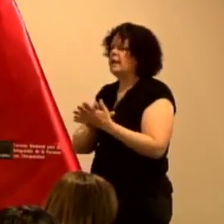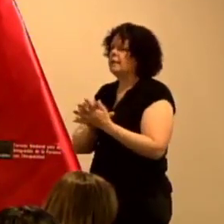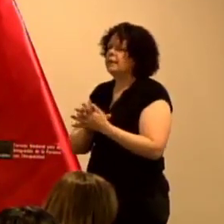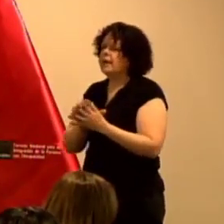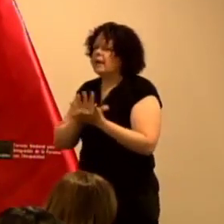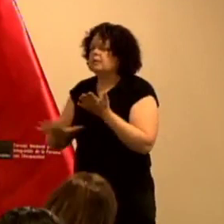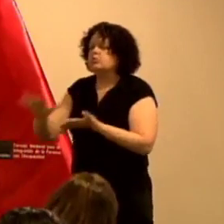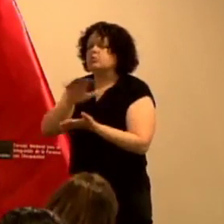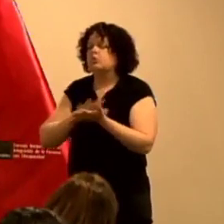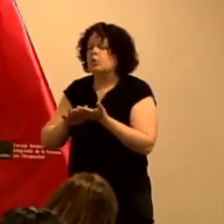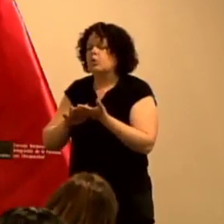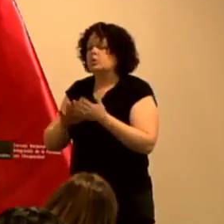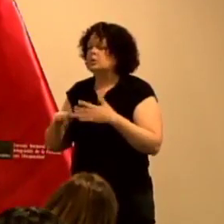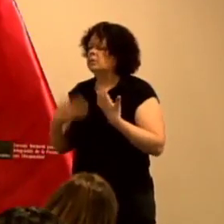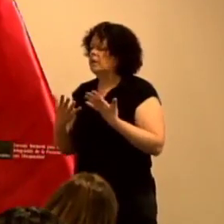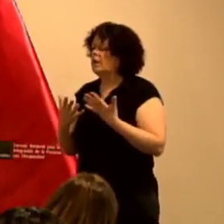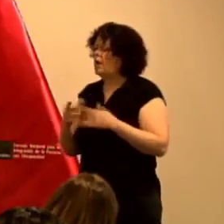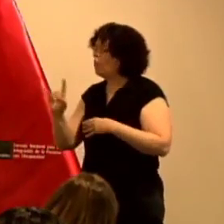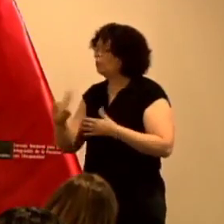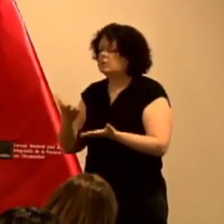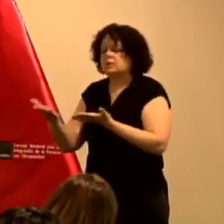de los servicios, ¿no? La prestación de los servicios.